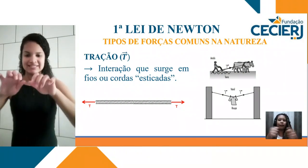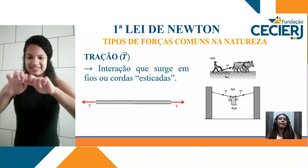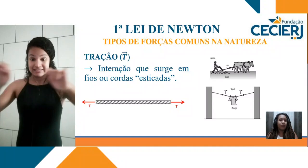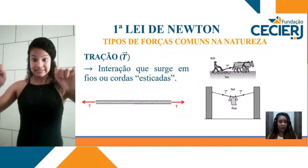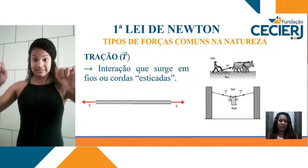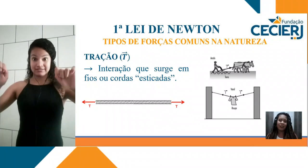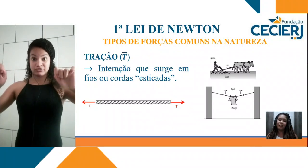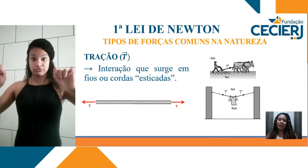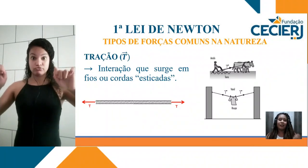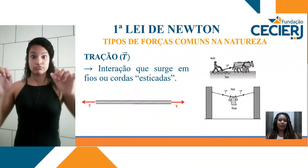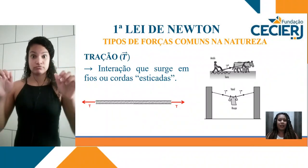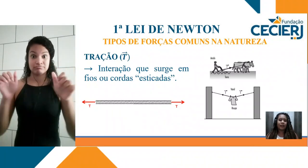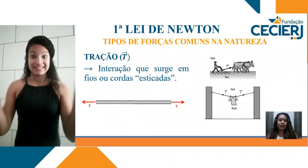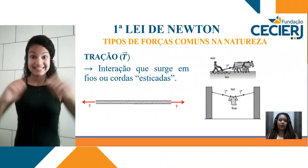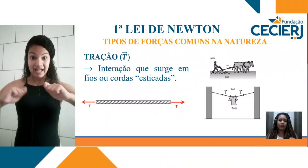atração